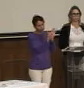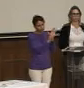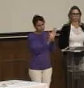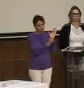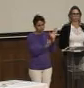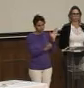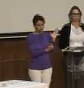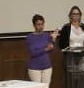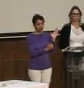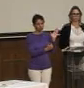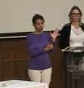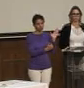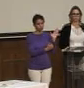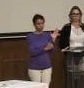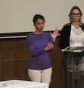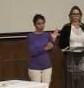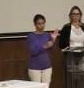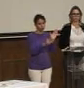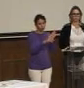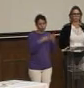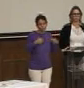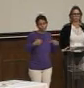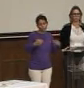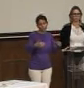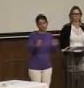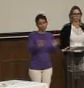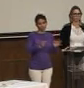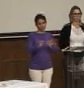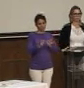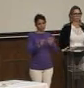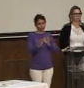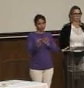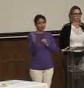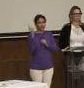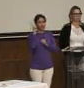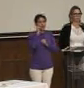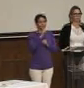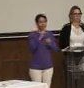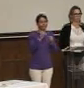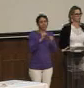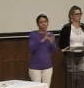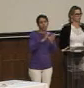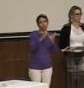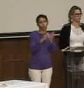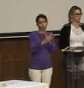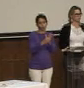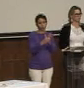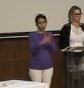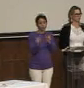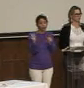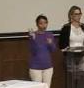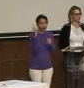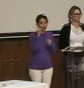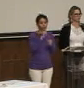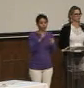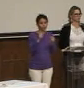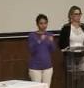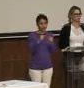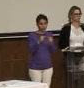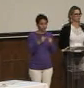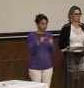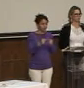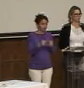né, do Ministério do Planejamento a possibilidade de se fazer o concurso, sim, e para completar os